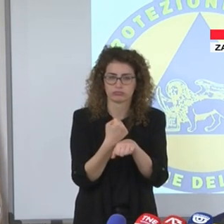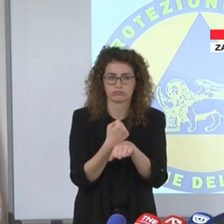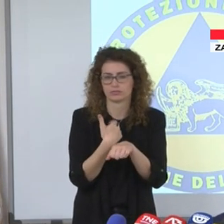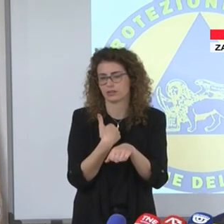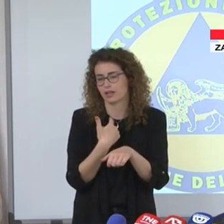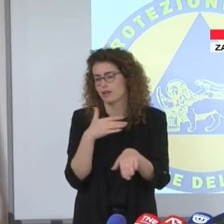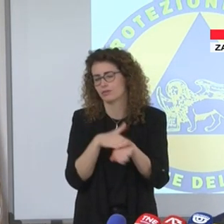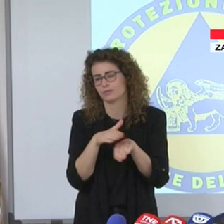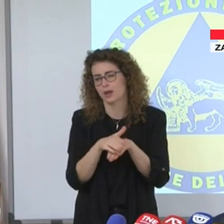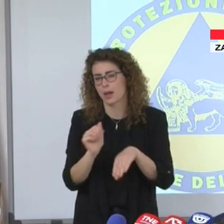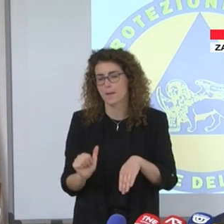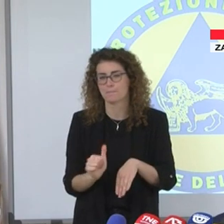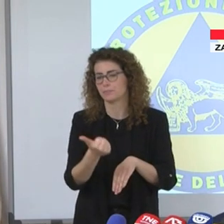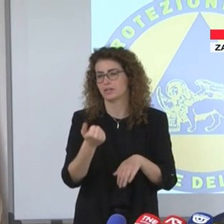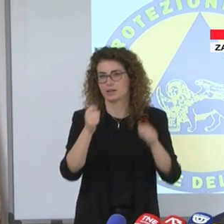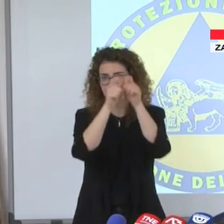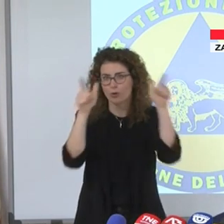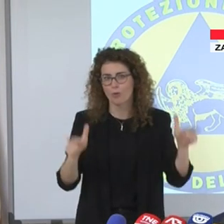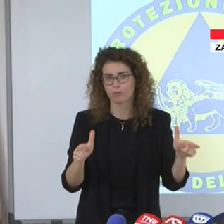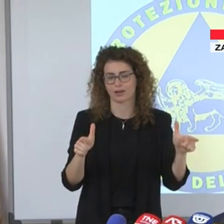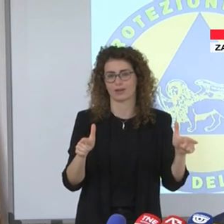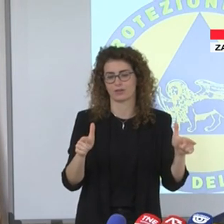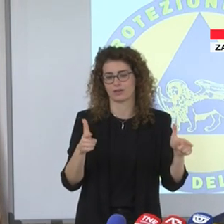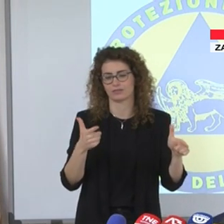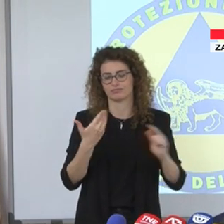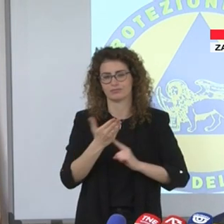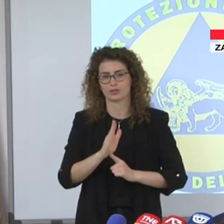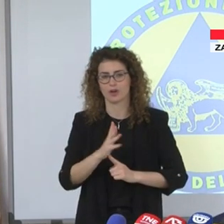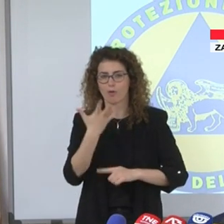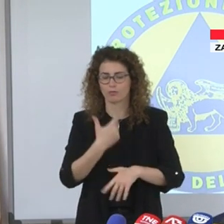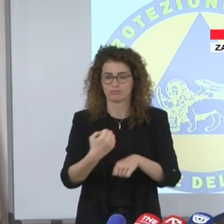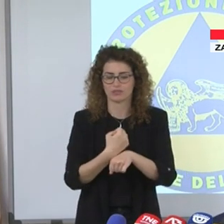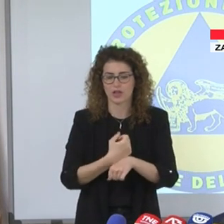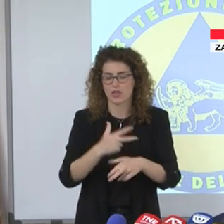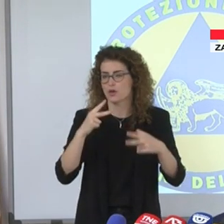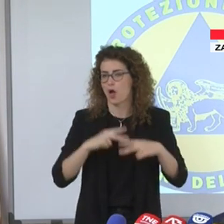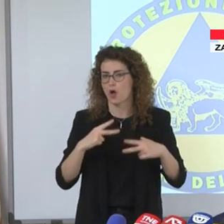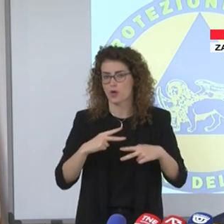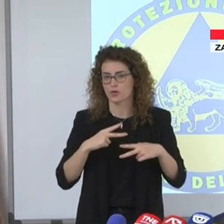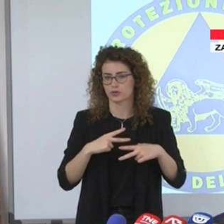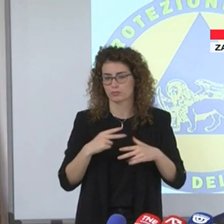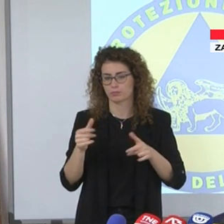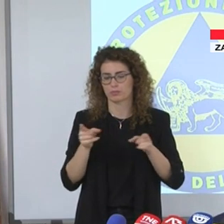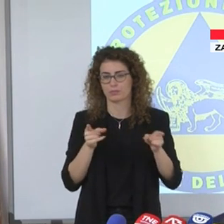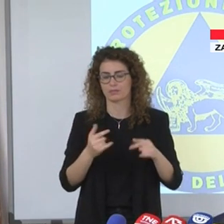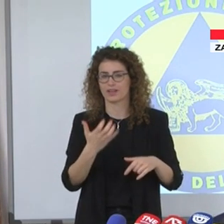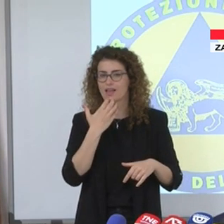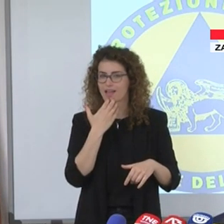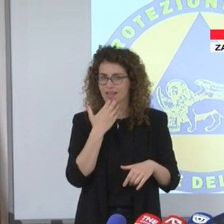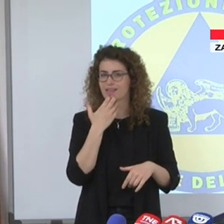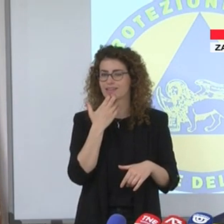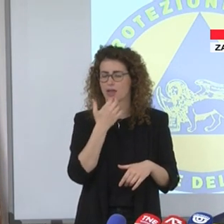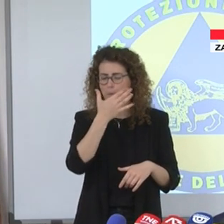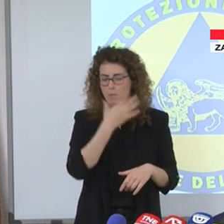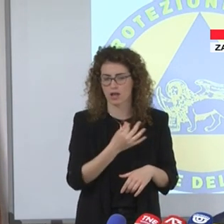mettere gli ombrelloni, a dimostrare la voglia di fare e spero che facciano una grande stagione. Io sono convinto che i turisti arrivino. Nei campeggi si sono già fatti vedere,